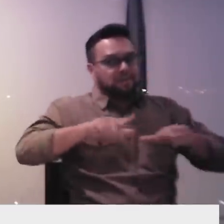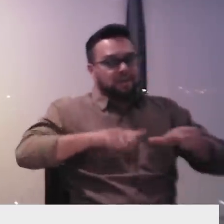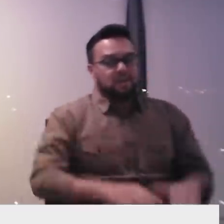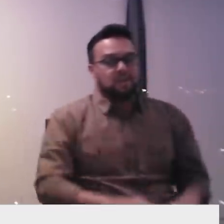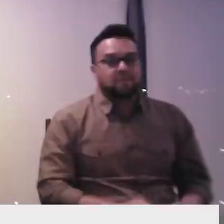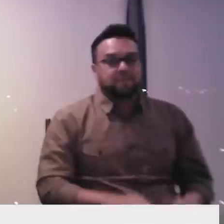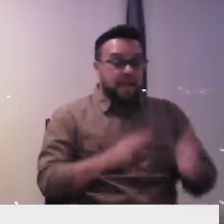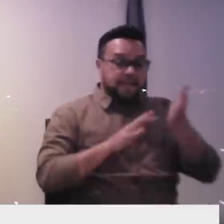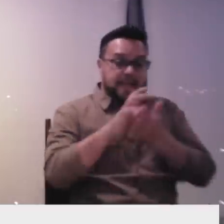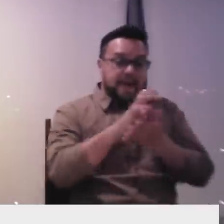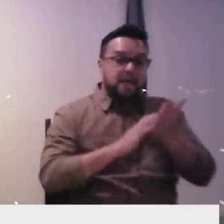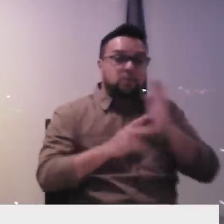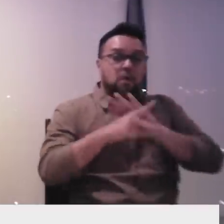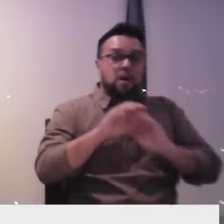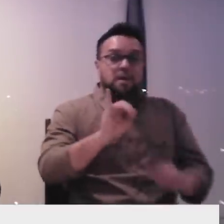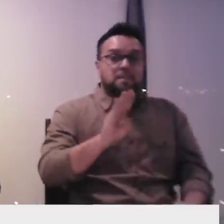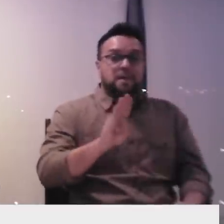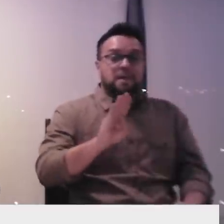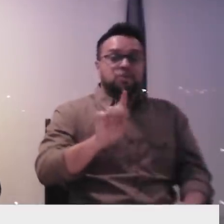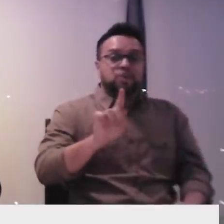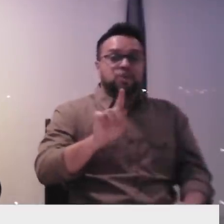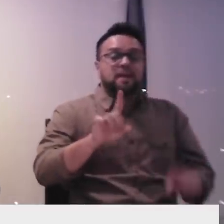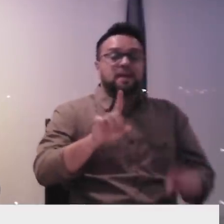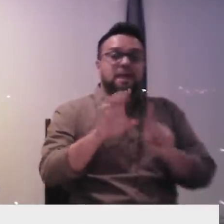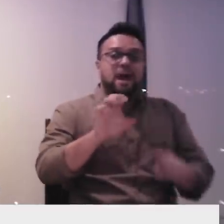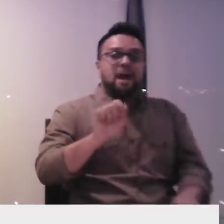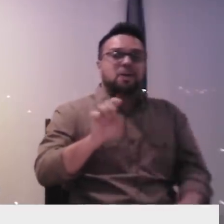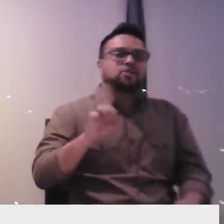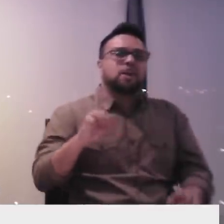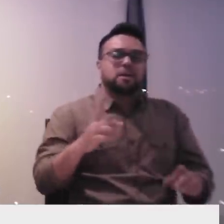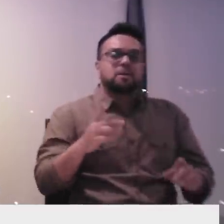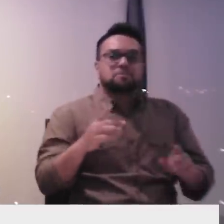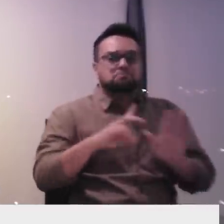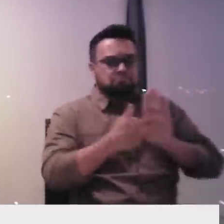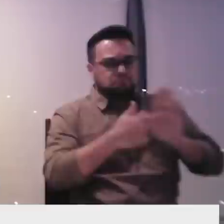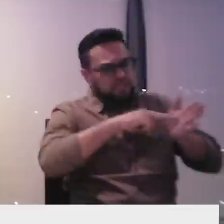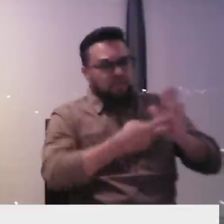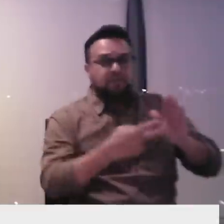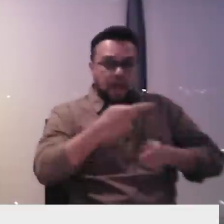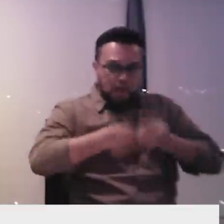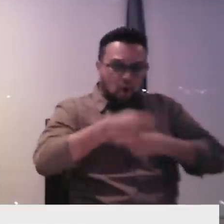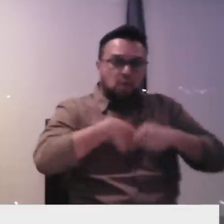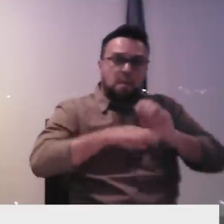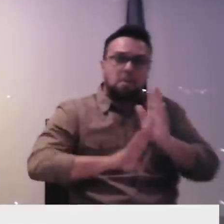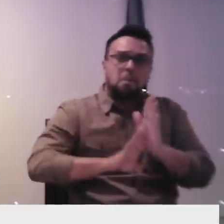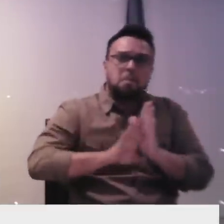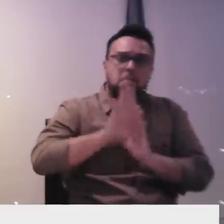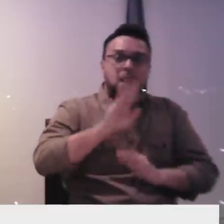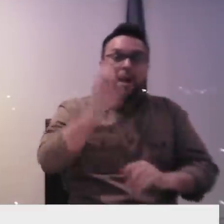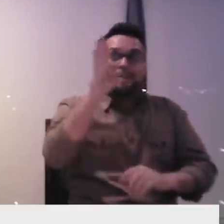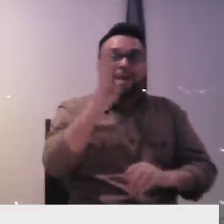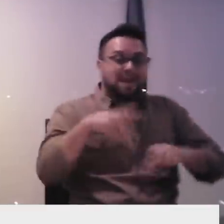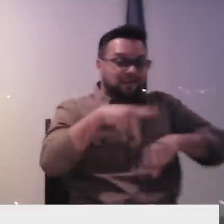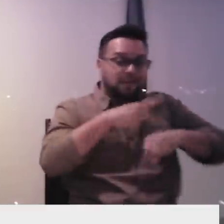do IBGE, do CAGED, de ontem. Então, é sinal que a economia vem recuperando. O Brasil foi um dos países que menos